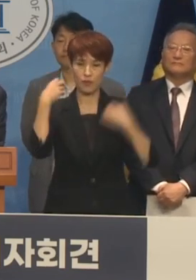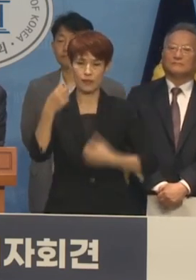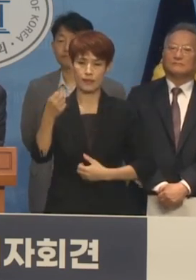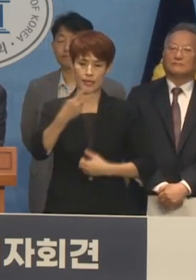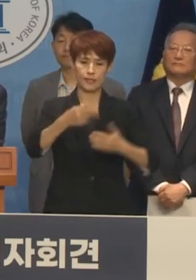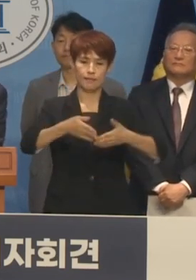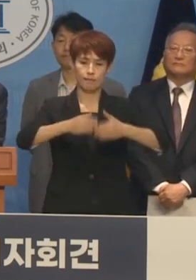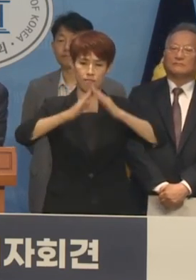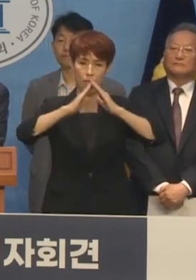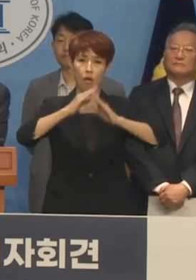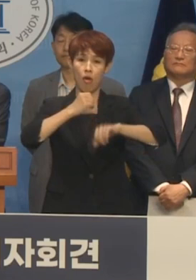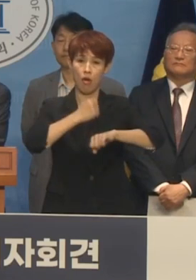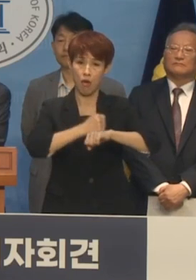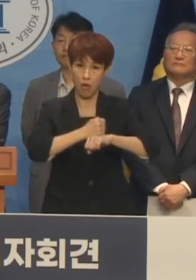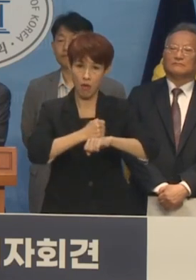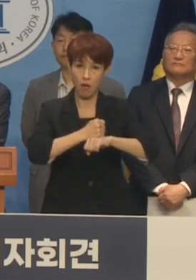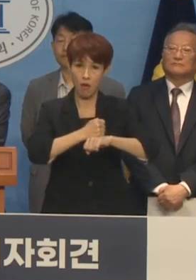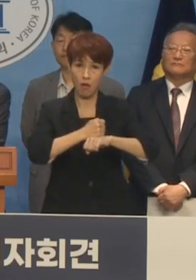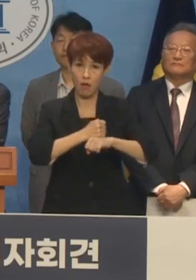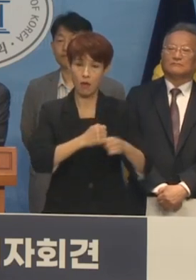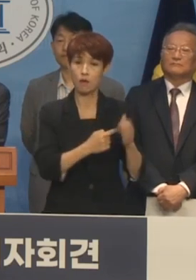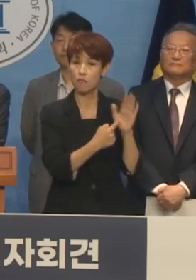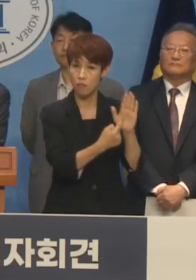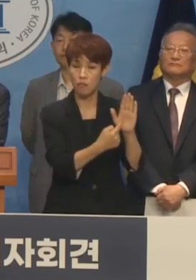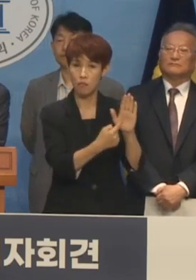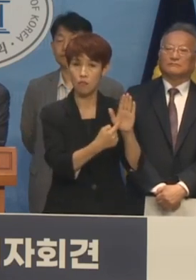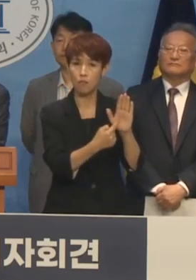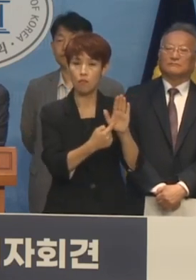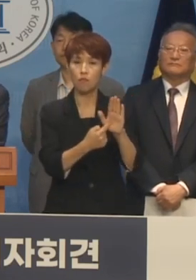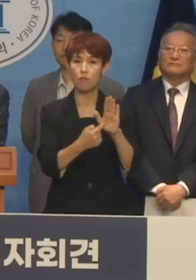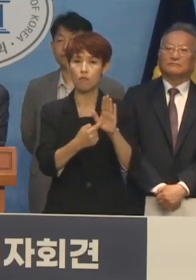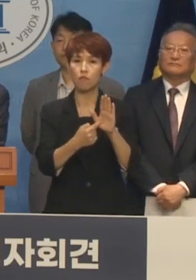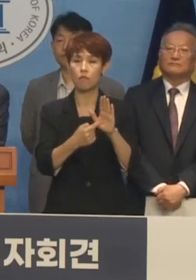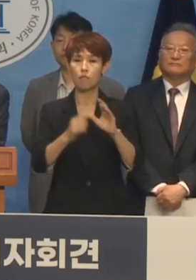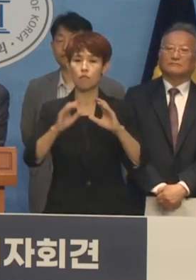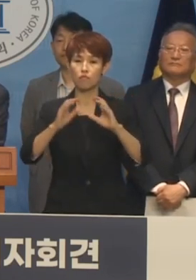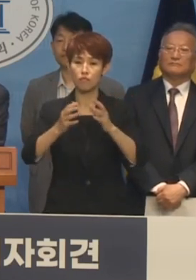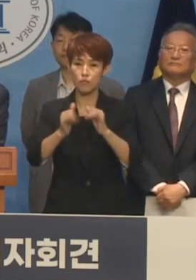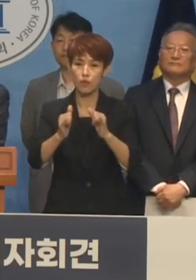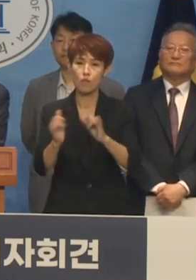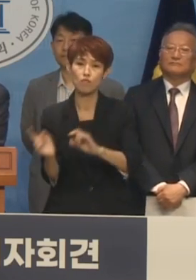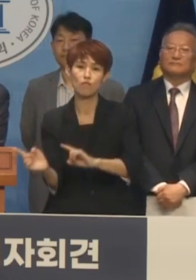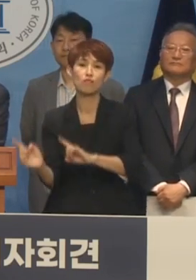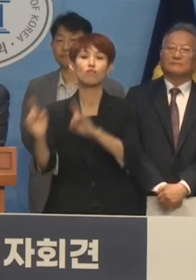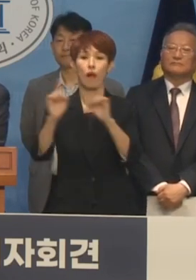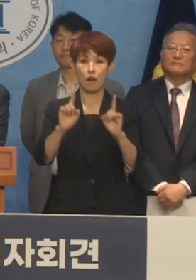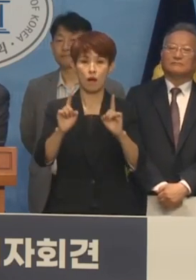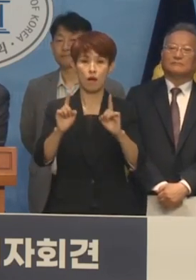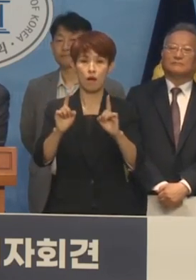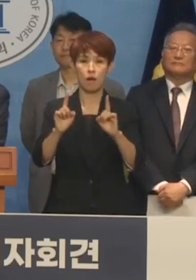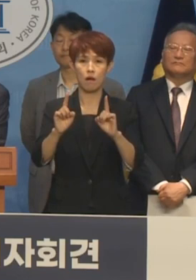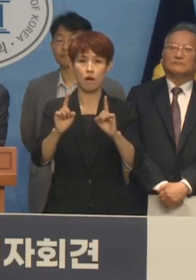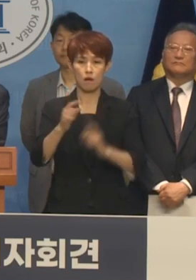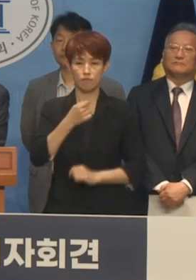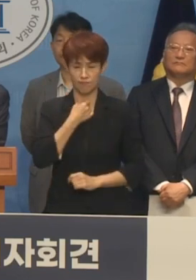재건설한다고 얘기했습니다. 그리고 민국의 부활을 얘기했습니다. 그러면서 민국의 연호는